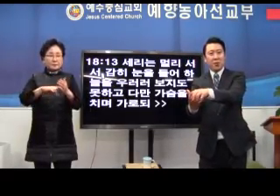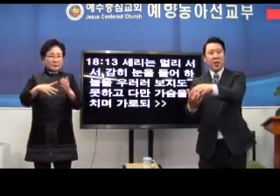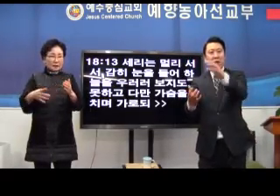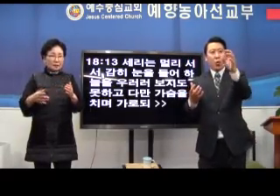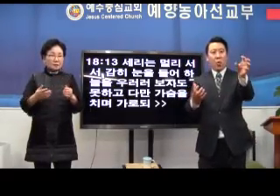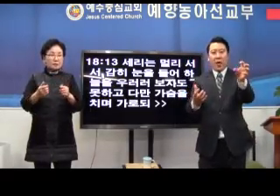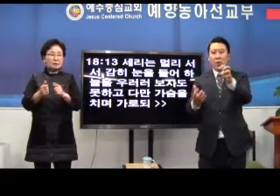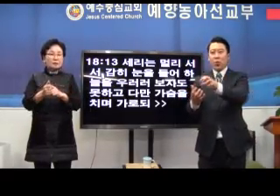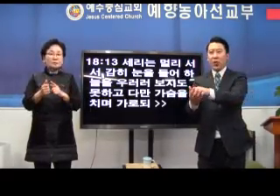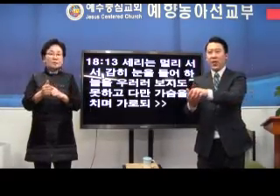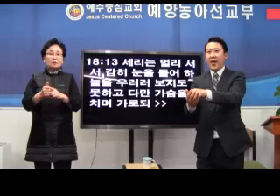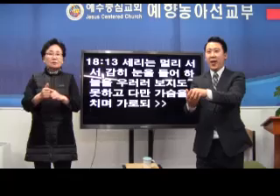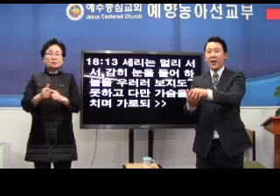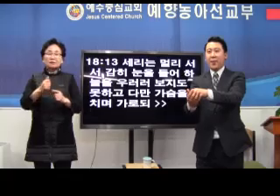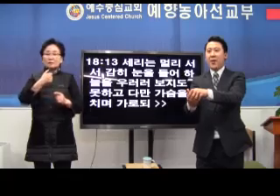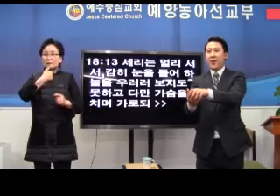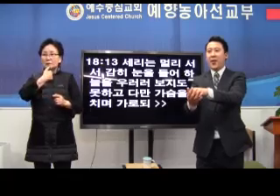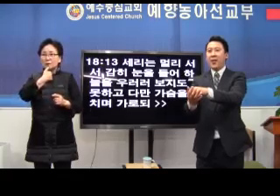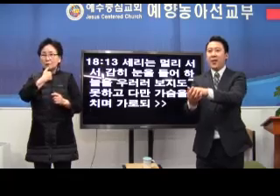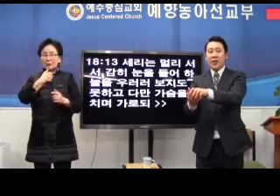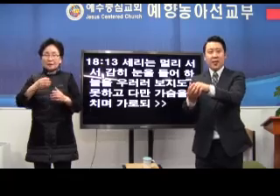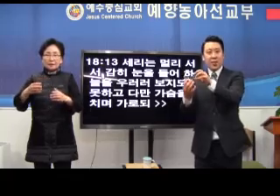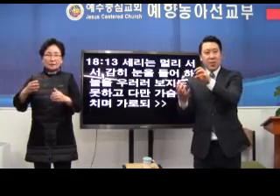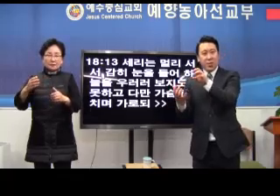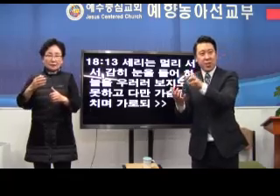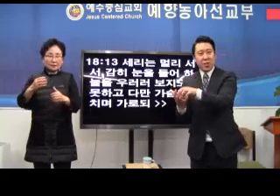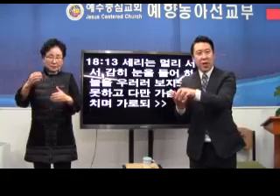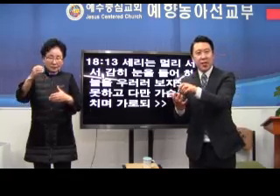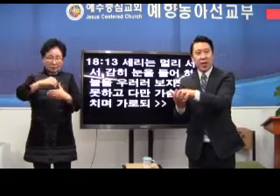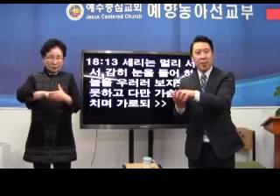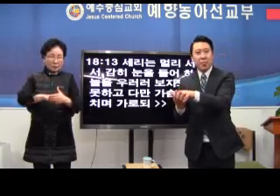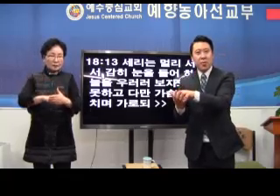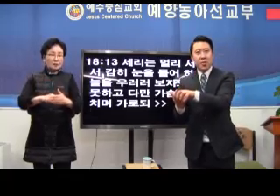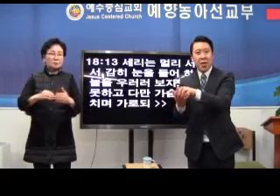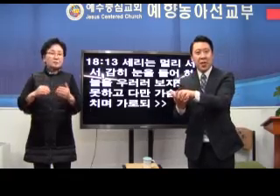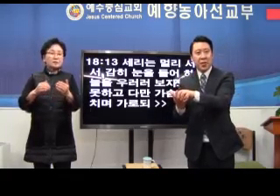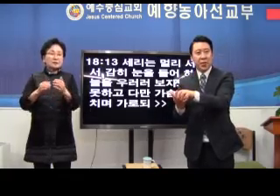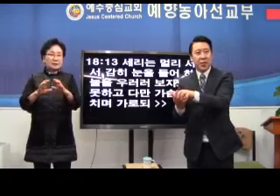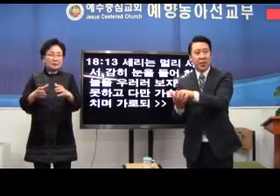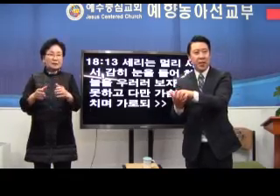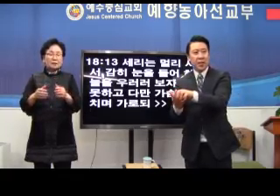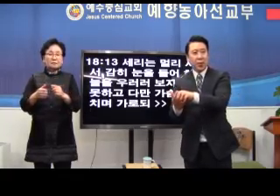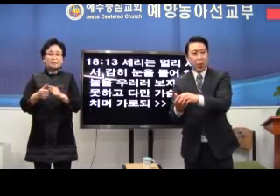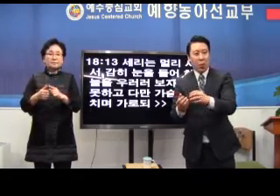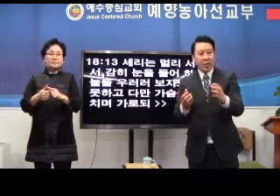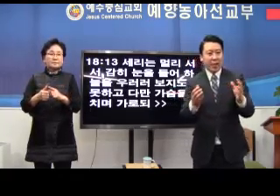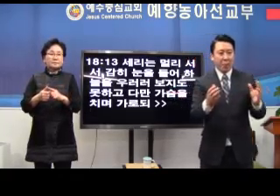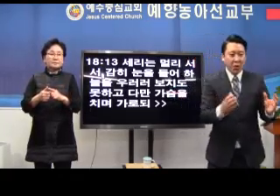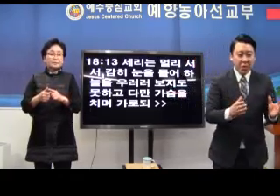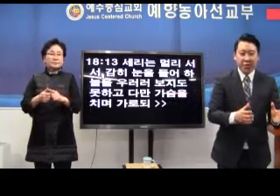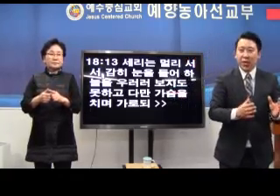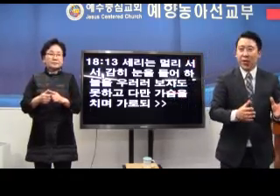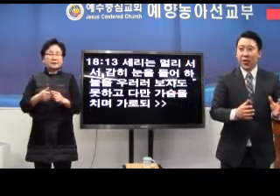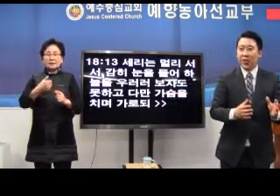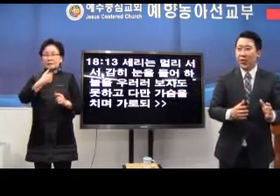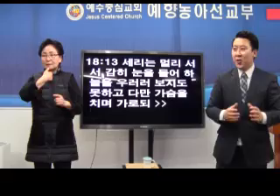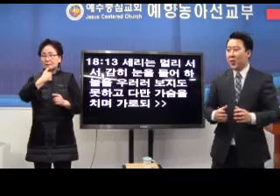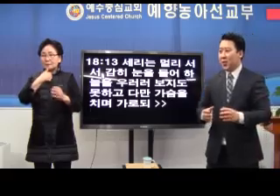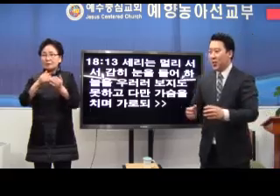그러니까 로마의 속국인데 만약에 이 이스라엘 사람 세리는 로마 사람 편이 돼서